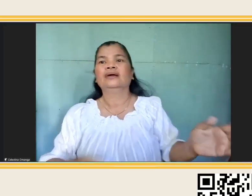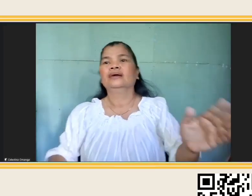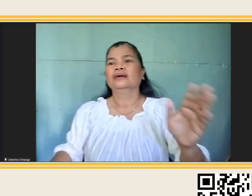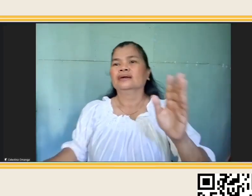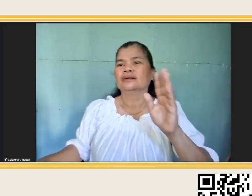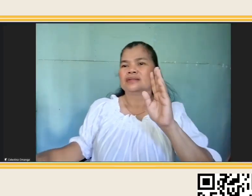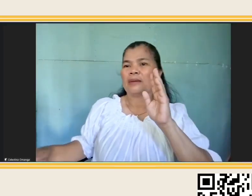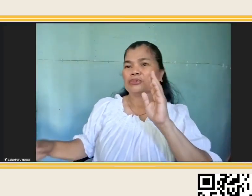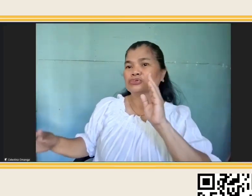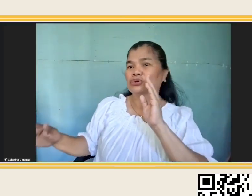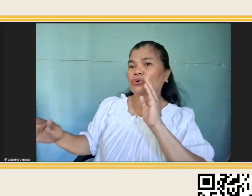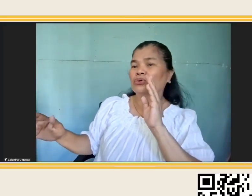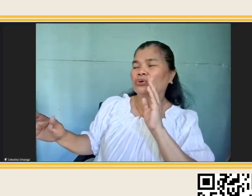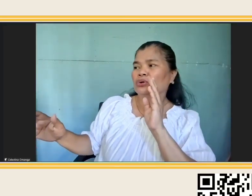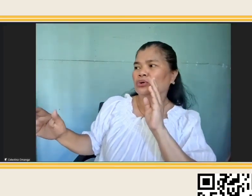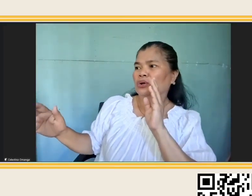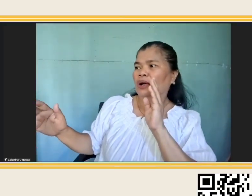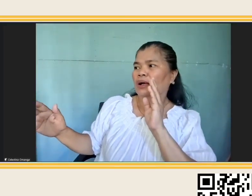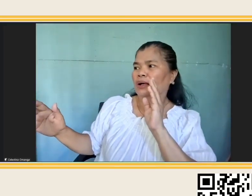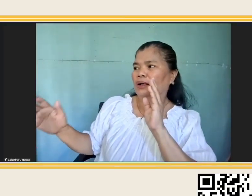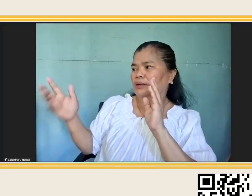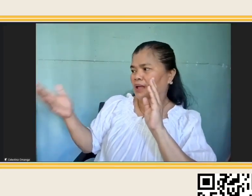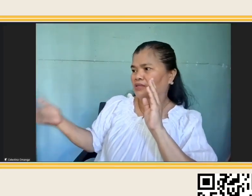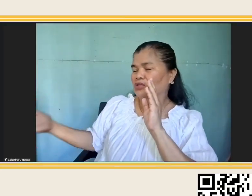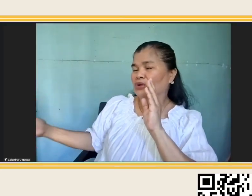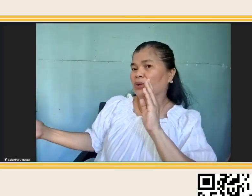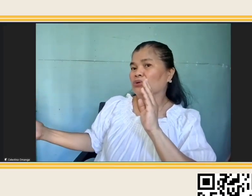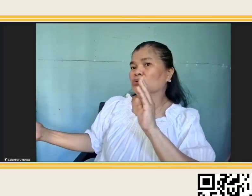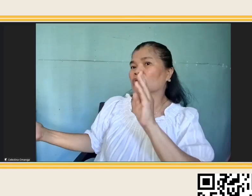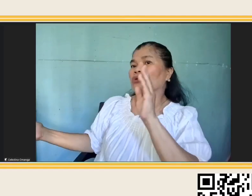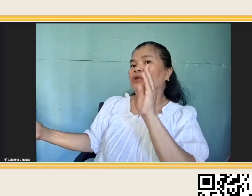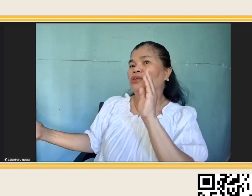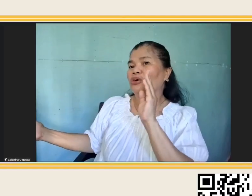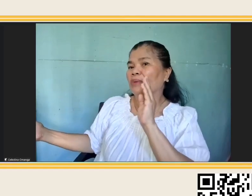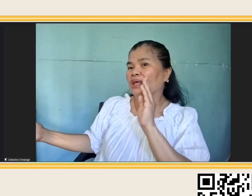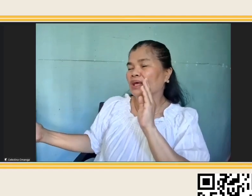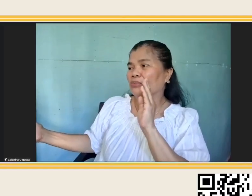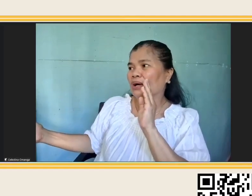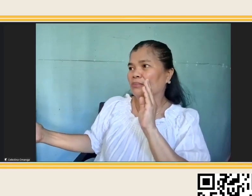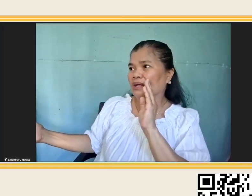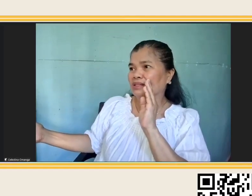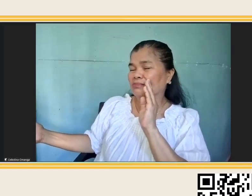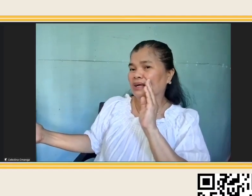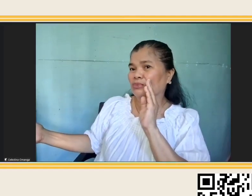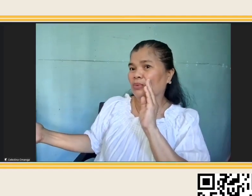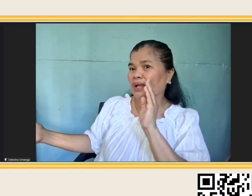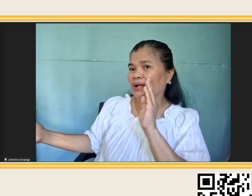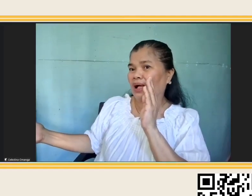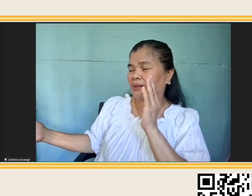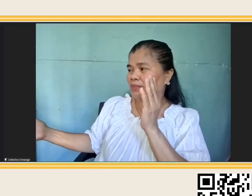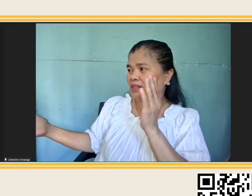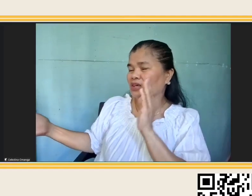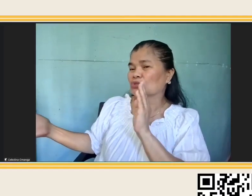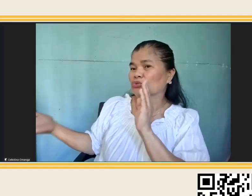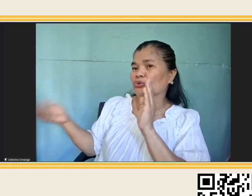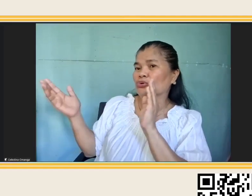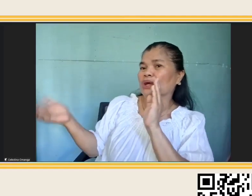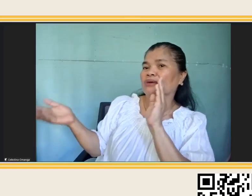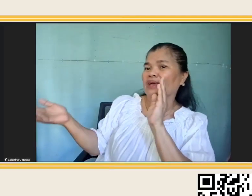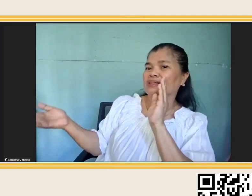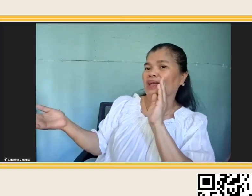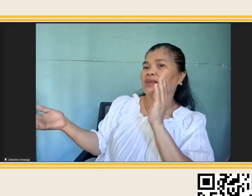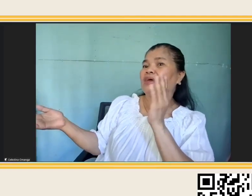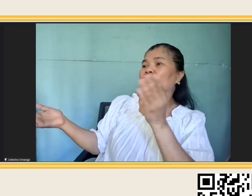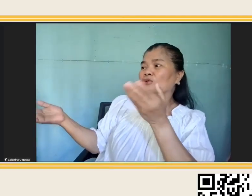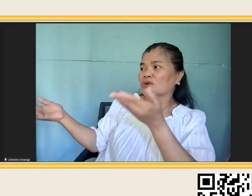door. Tapos kung nandito naman yung door, yung non-dominant hand mo ang mag-welcome at ituturo